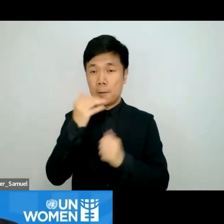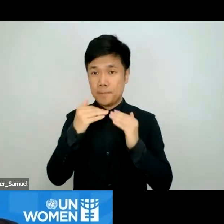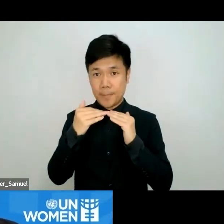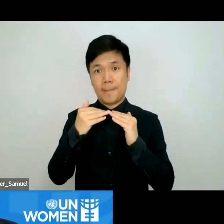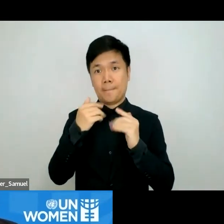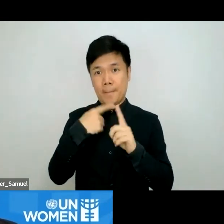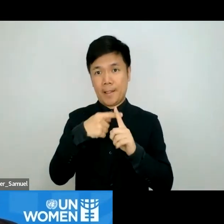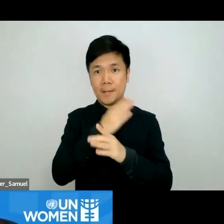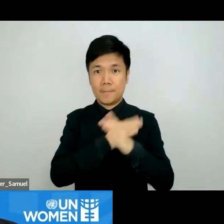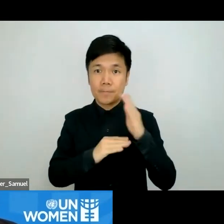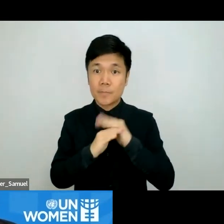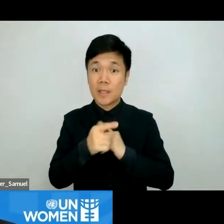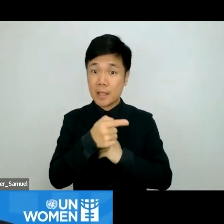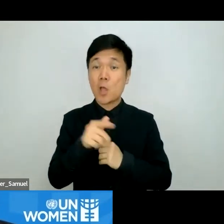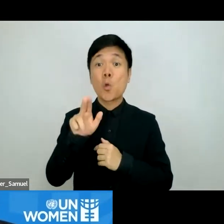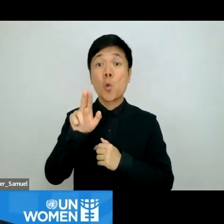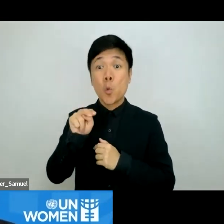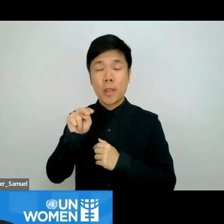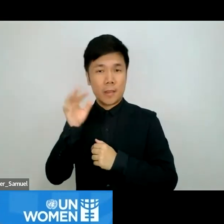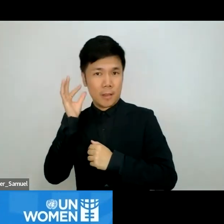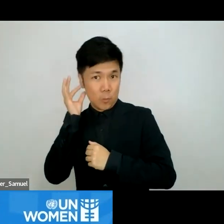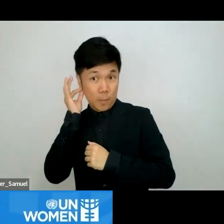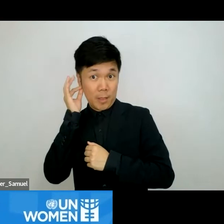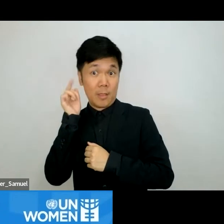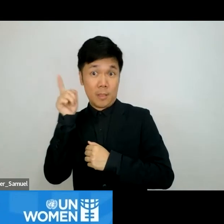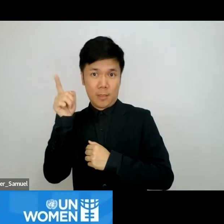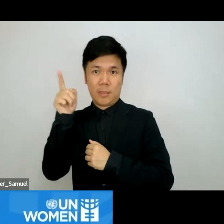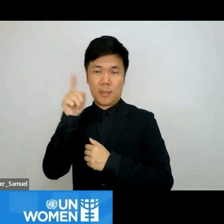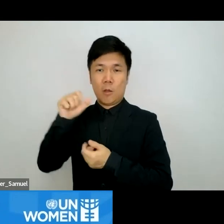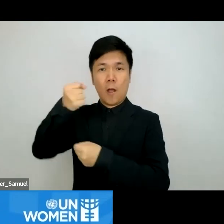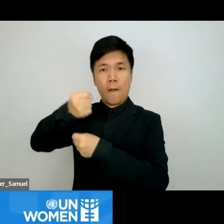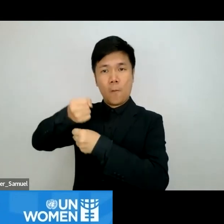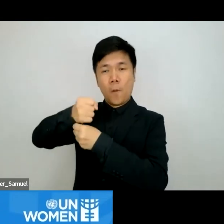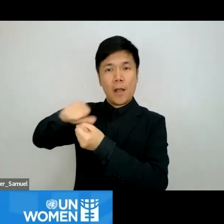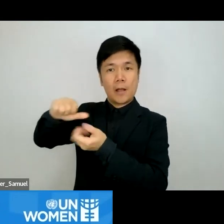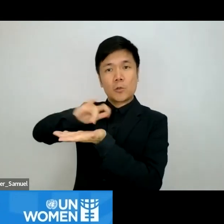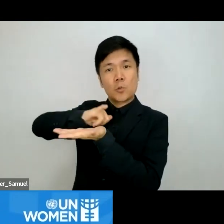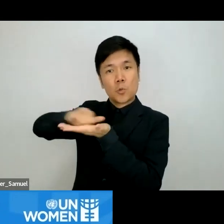mondial et chef d'équipe de